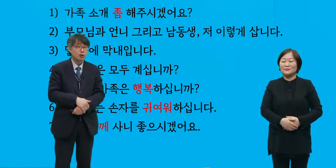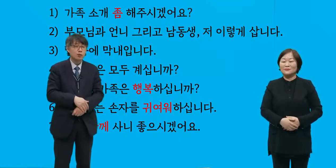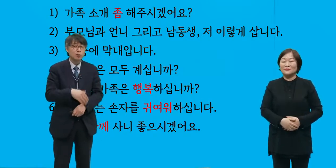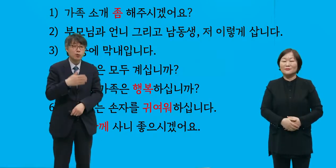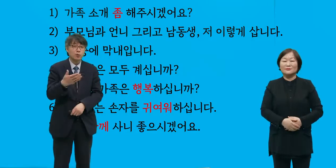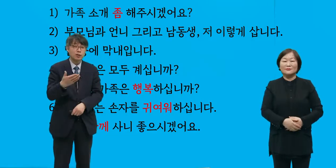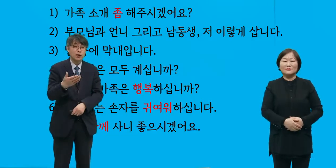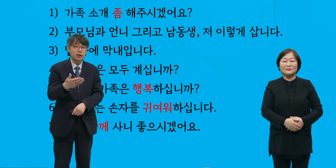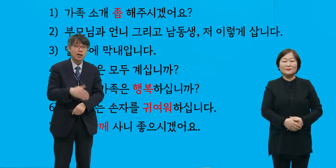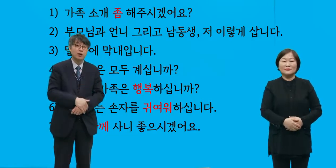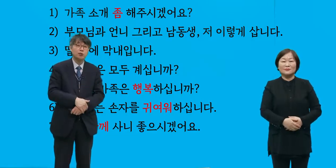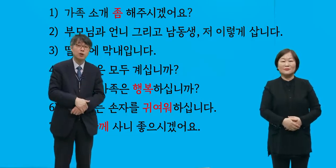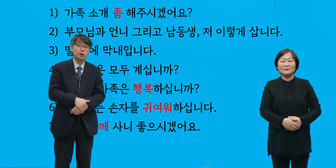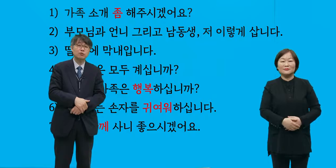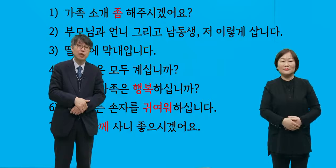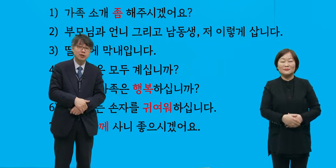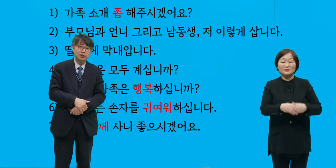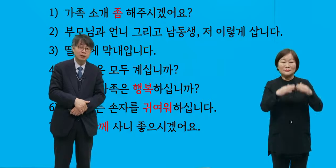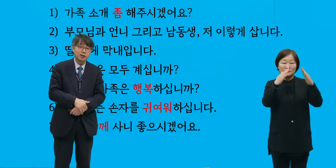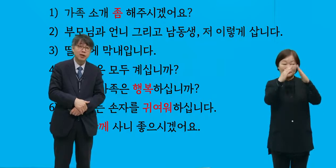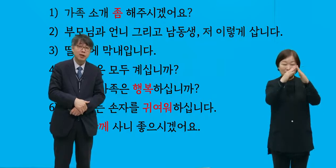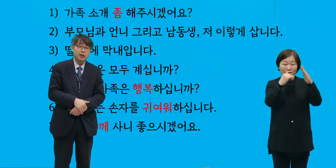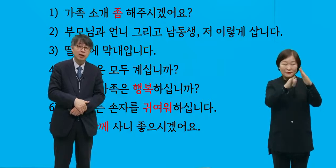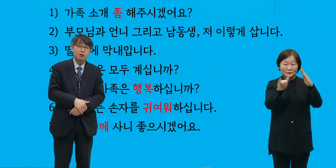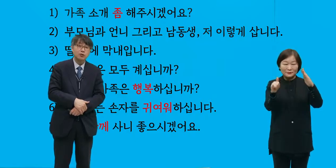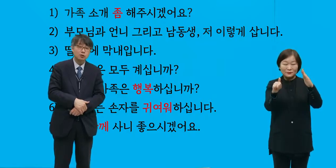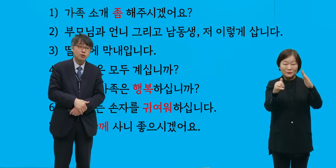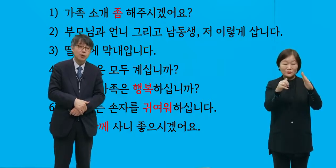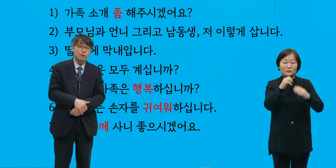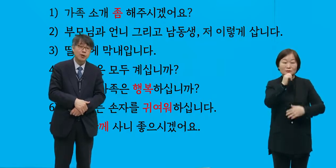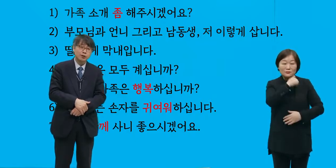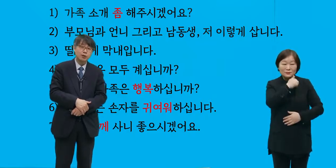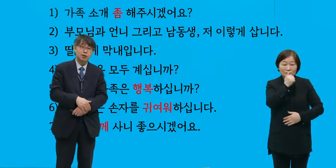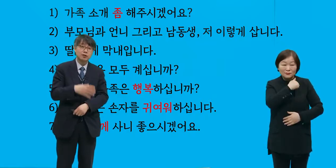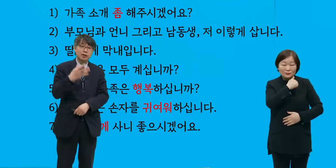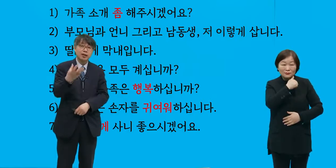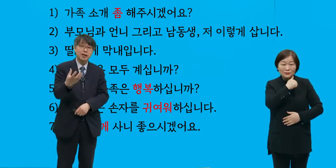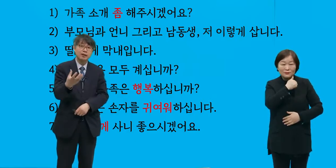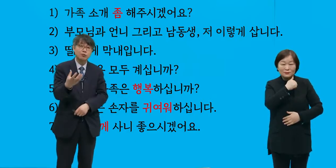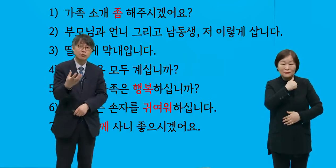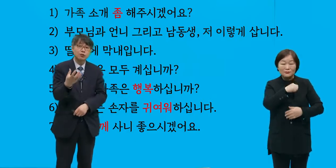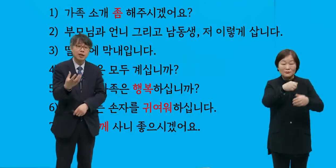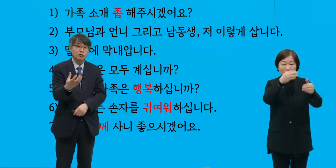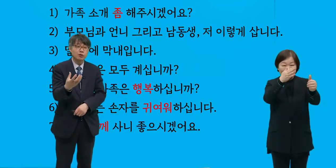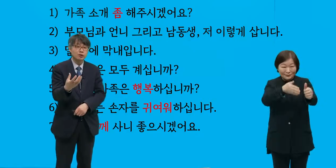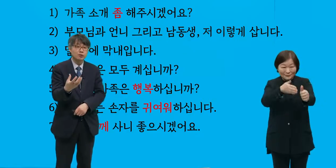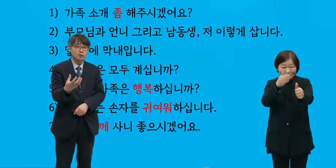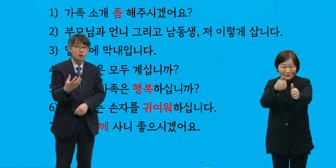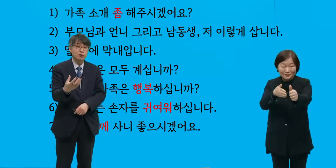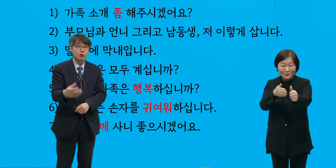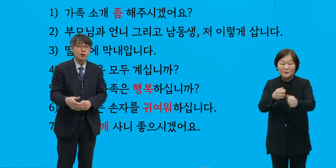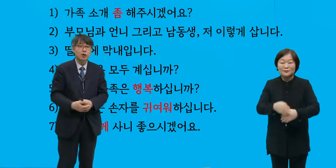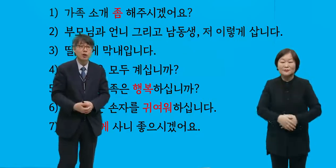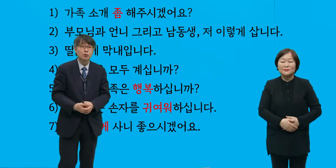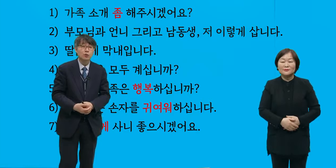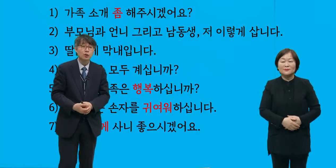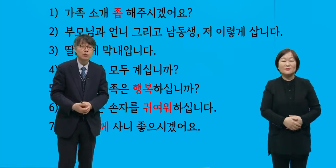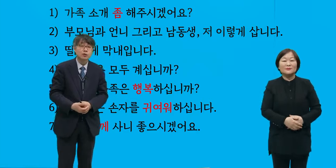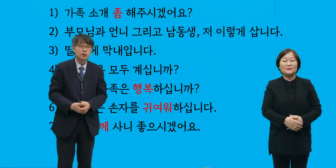우리는 보통 할 때 가족 소개 좀 부탁드려요. 이렇게 가족 소개 좀 해주세요. 이거는 되게 이제 문장으로 쓰는 표현이고요.